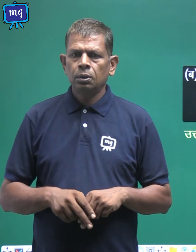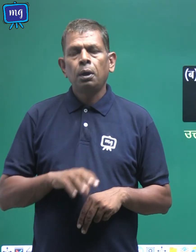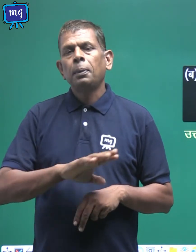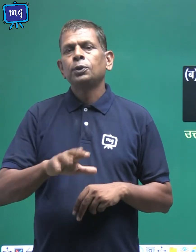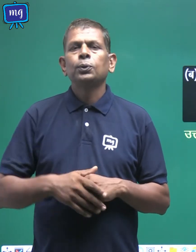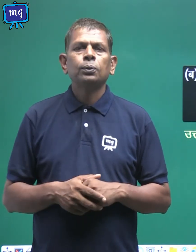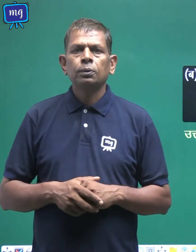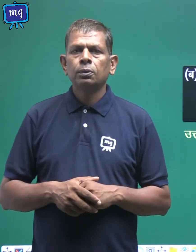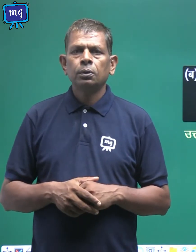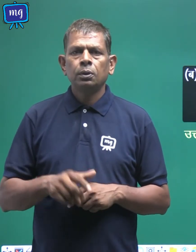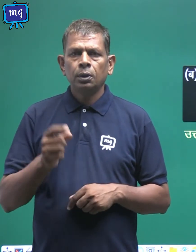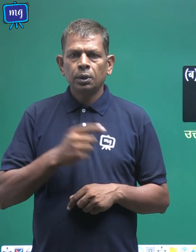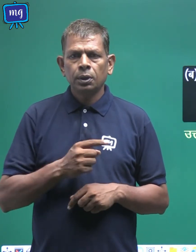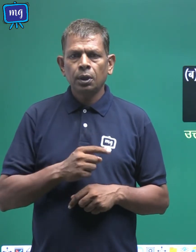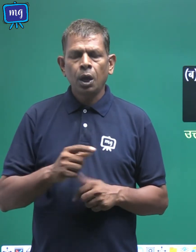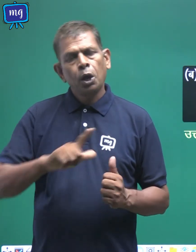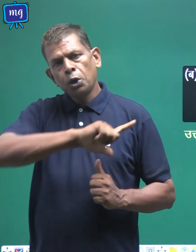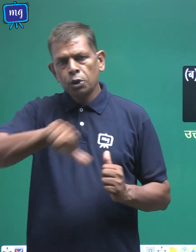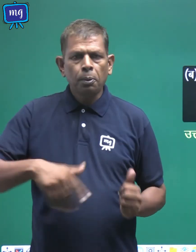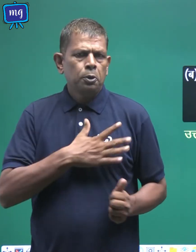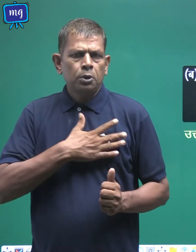बच्चों, क्या सभी सजीव